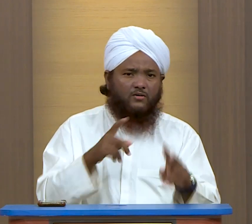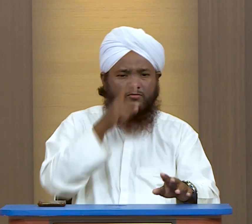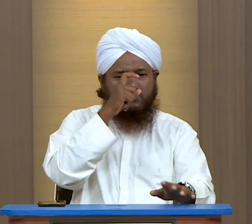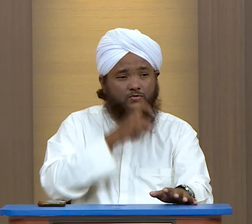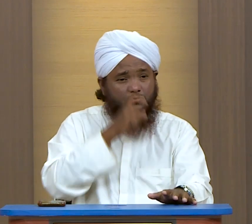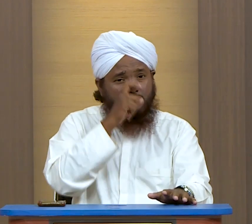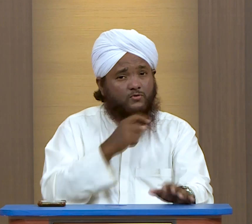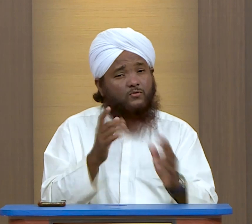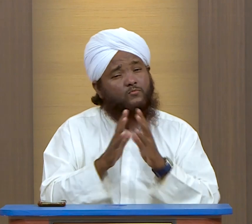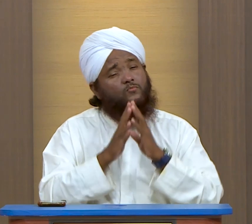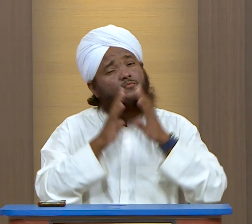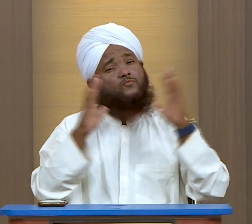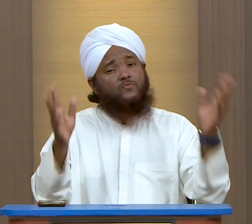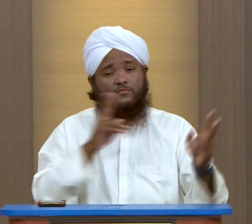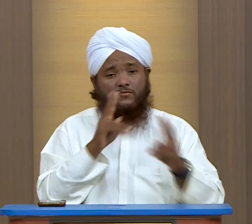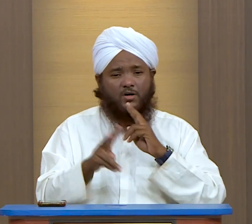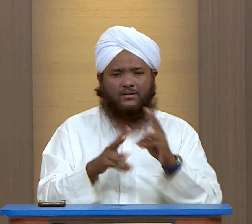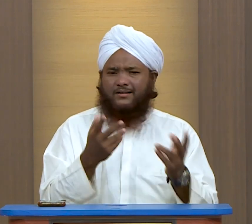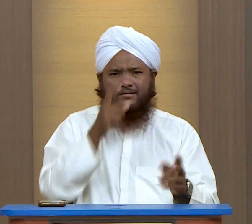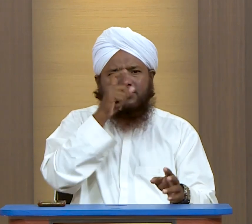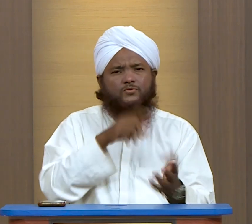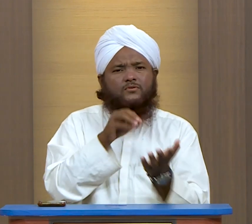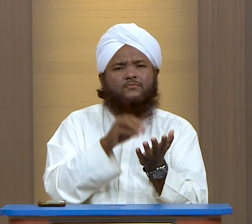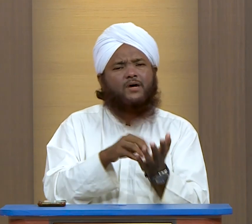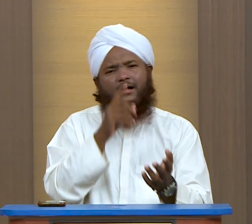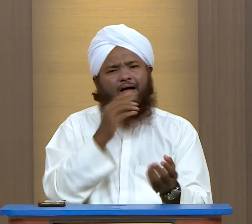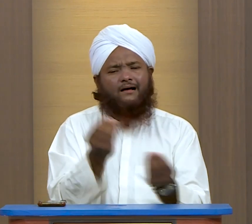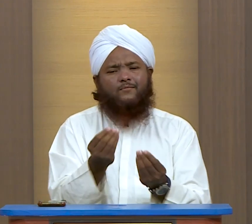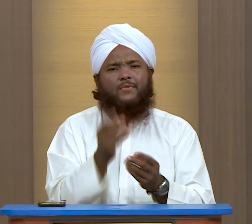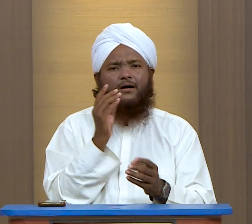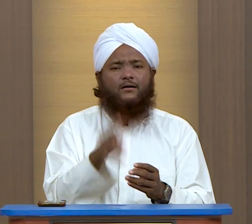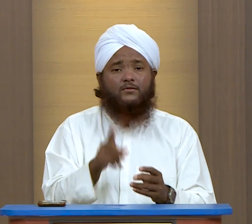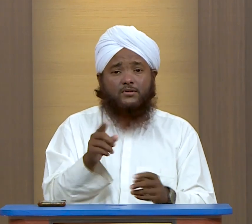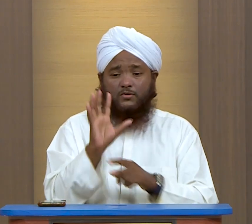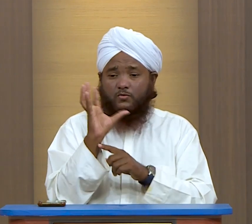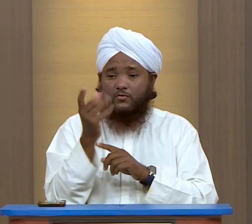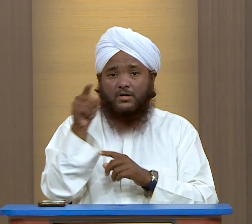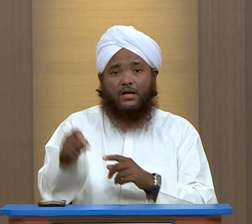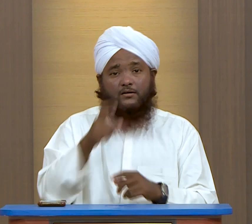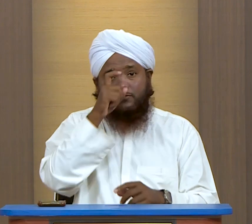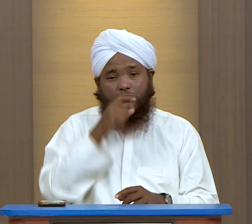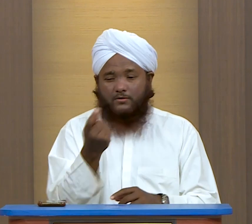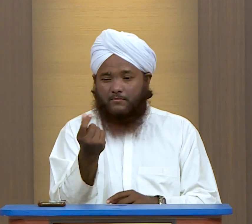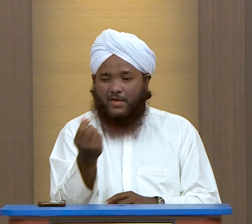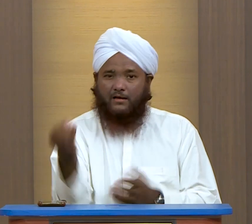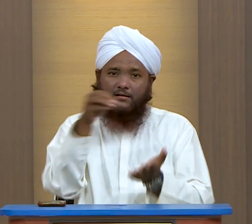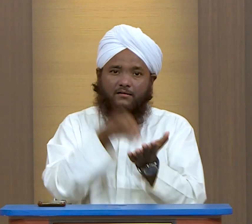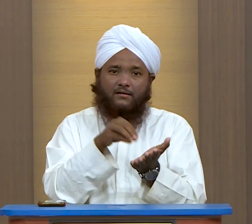والوں نے معاذ اللہ جھوٹ کو برائی سمجھنا ہی چھوڑ دیا۔ دنیا میں جھوٹ بول کر چند ٹکوں کا فائدہ اٹھانے والے،